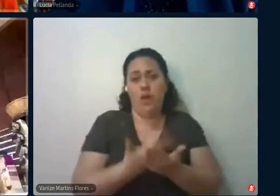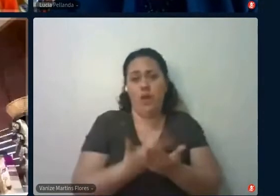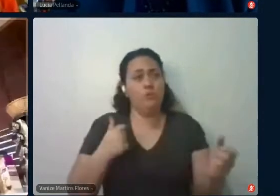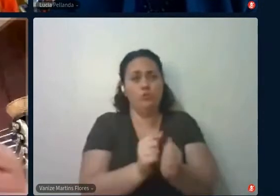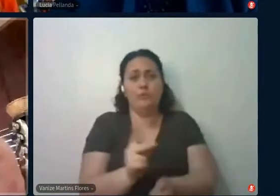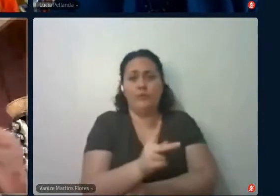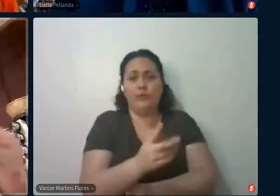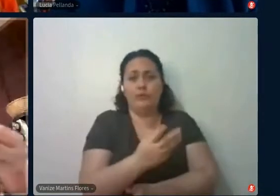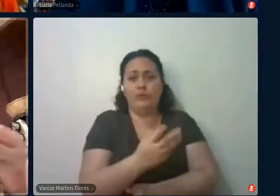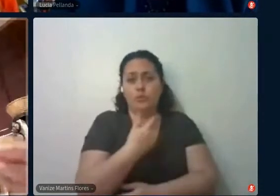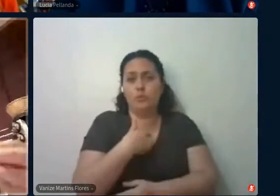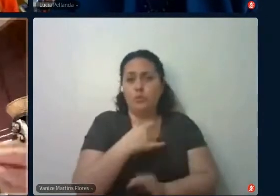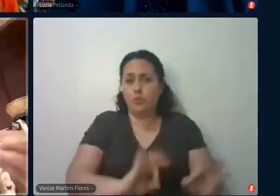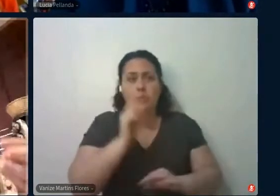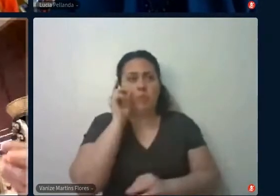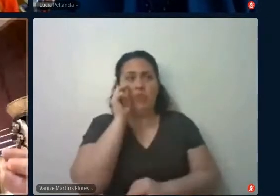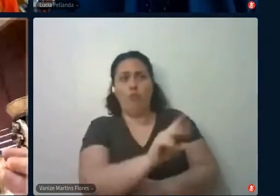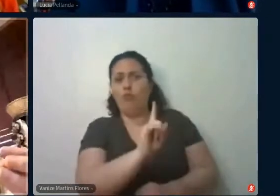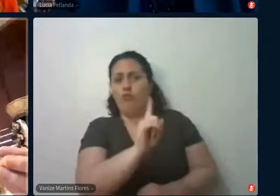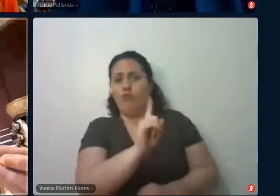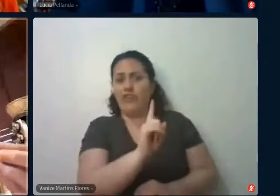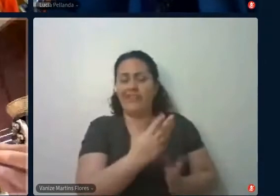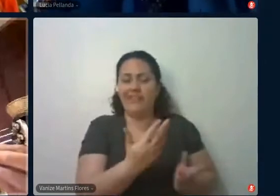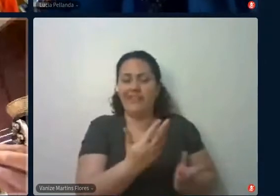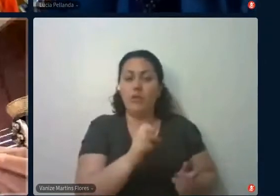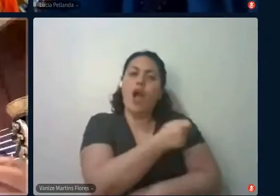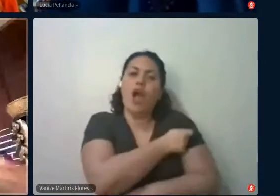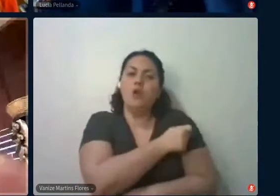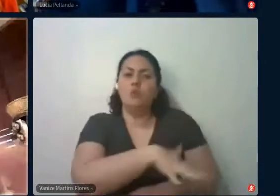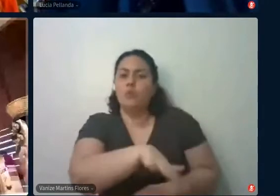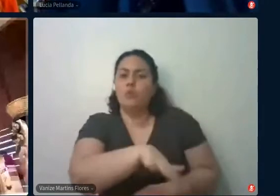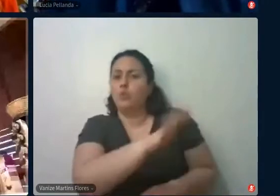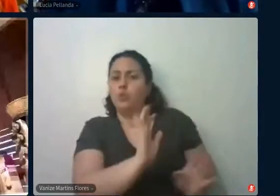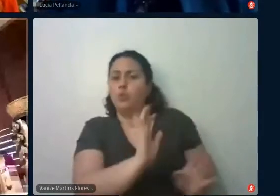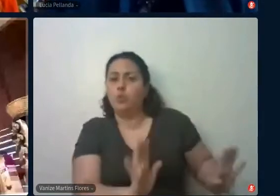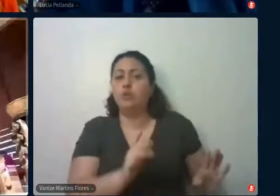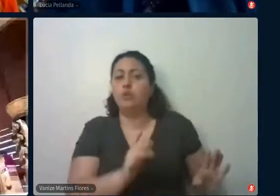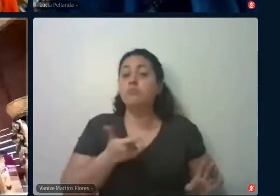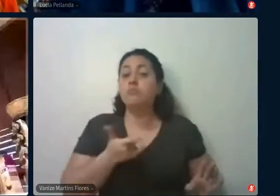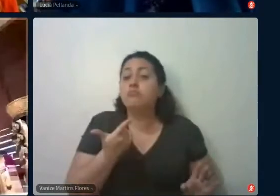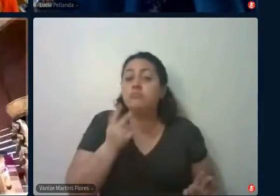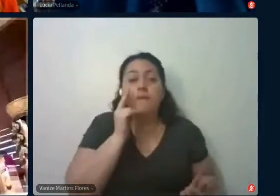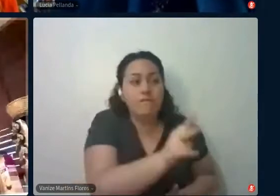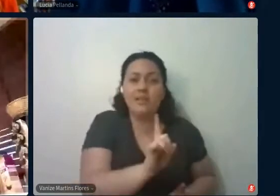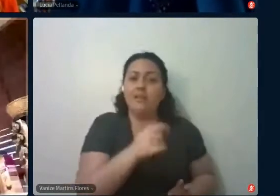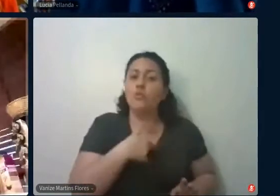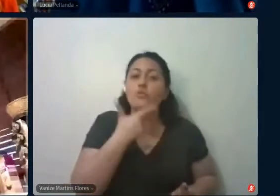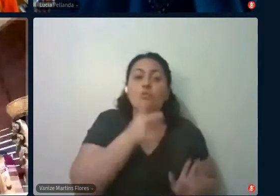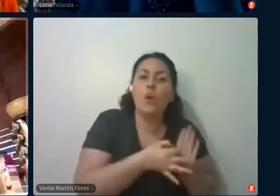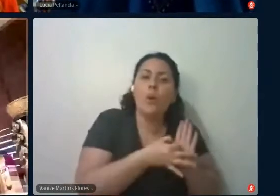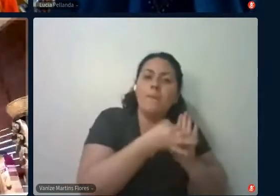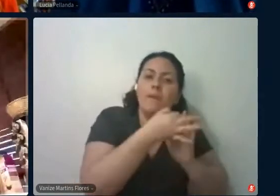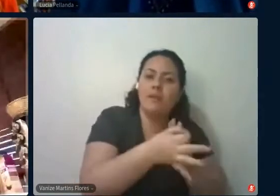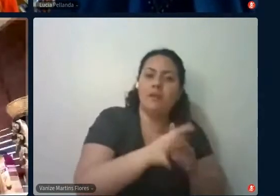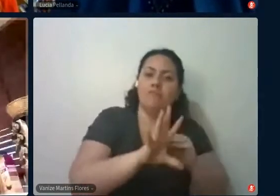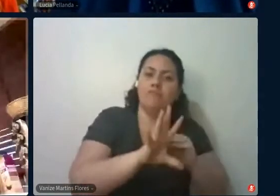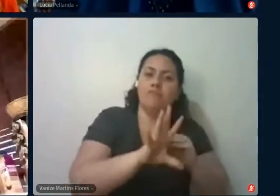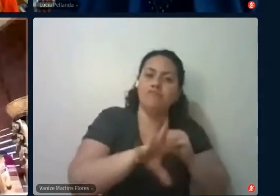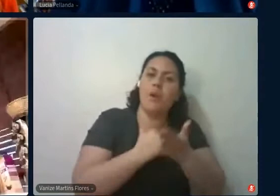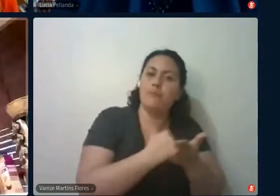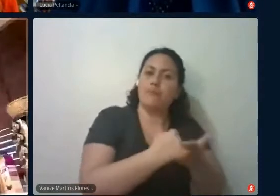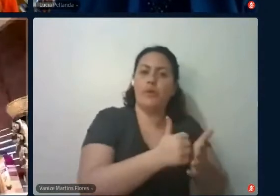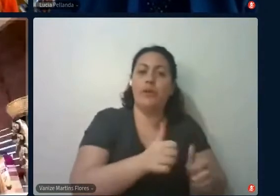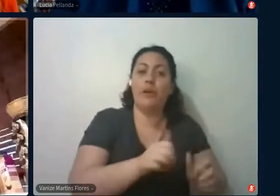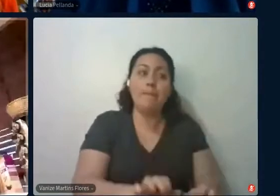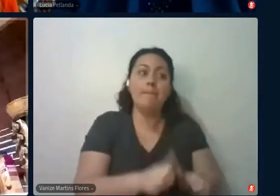então a gente não tem uma intervenção no sentido de contribuir para uma melhoria de uma forma tão clara quanto a gente vai ter quando a